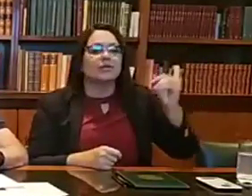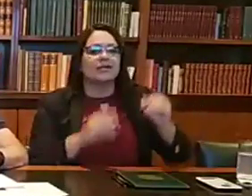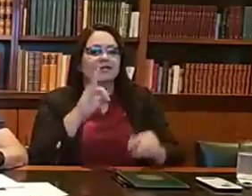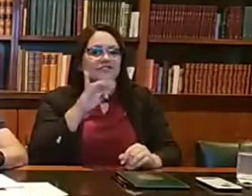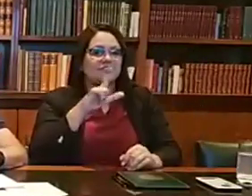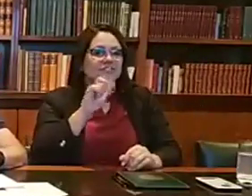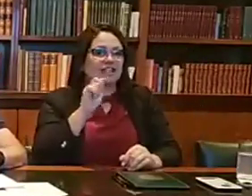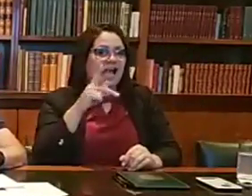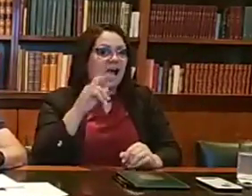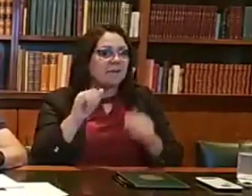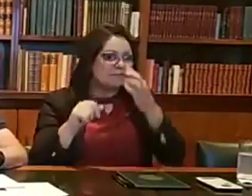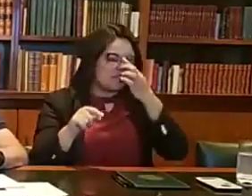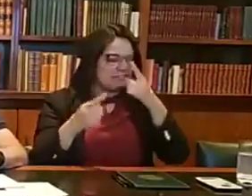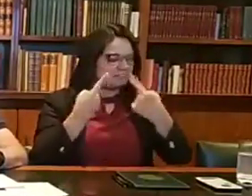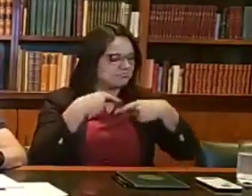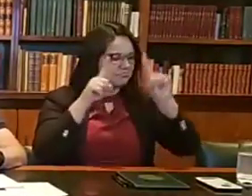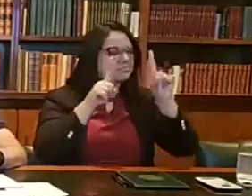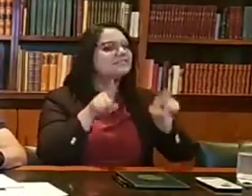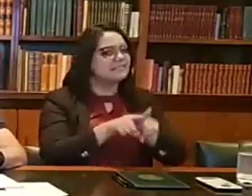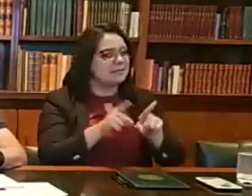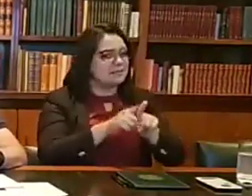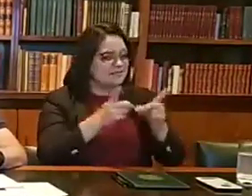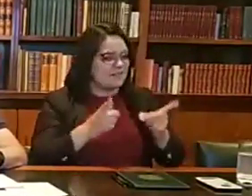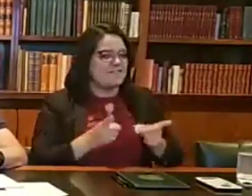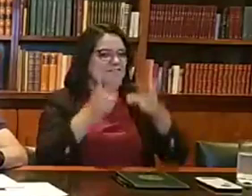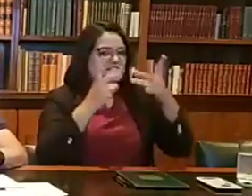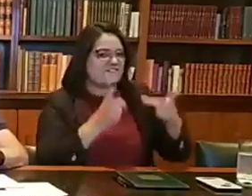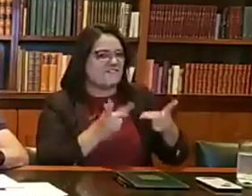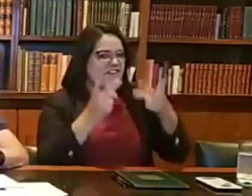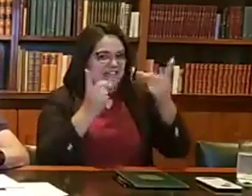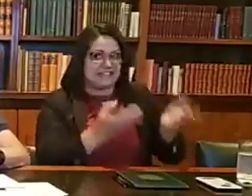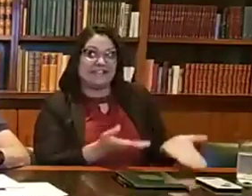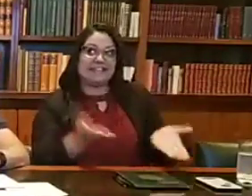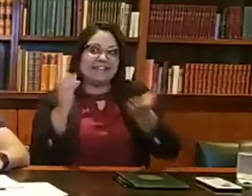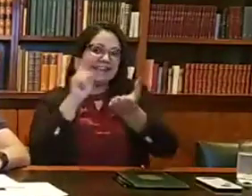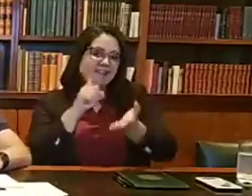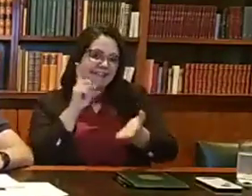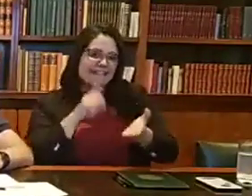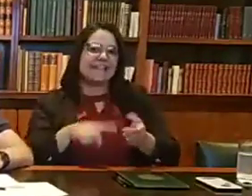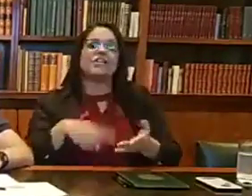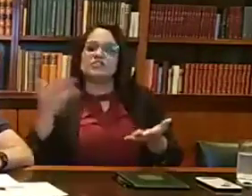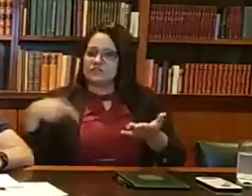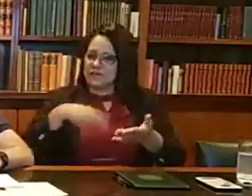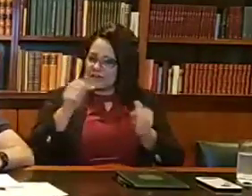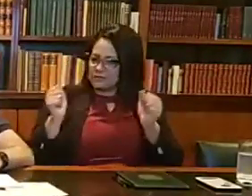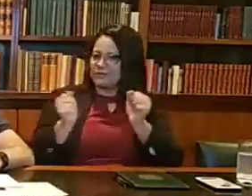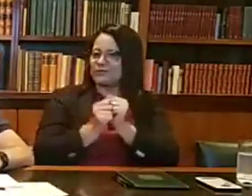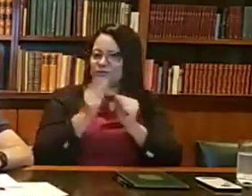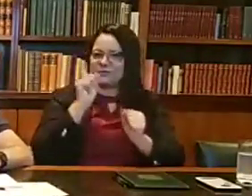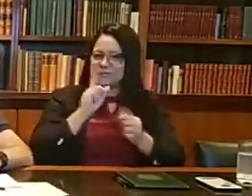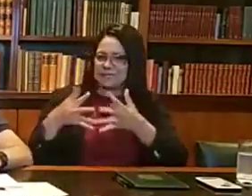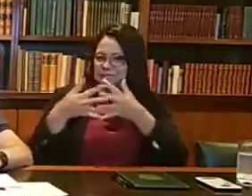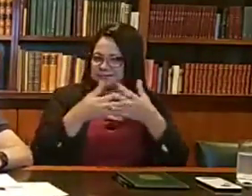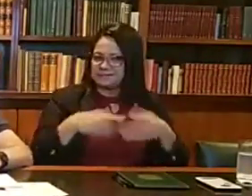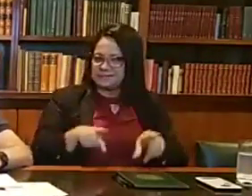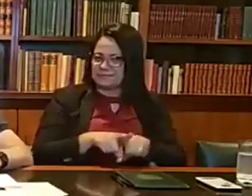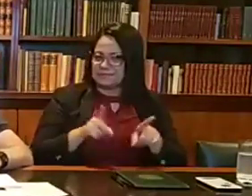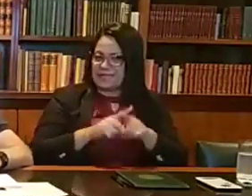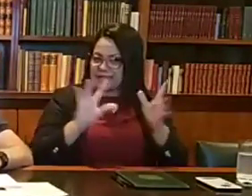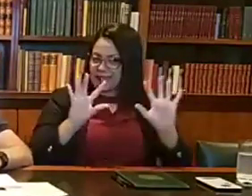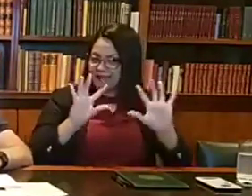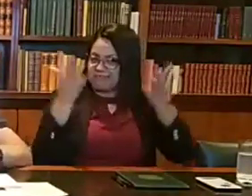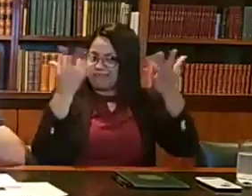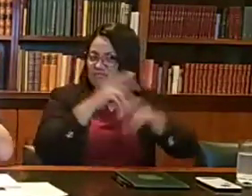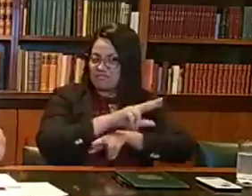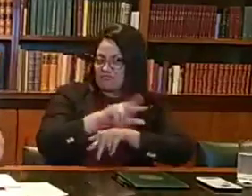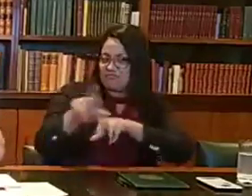tilápia americana também. Caramba, vai ser isso. Vamos acompanhar o presidente lá nos Estados Unidos e vai ter um evento lá com vários